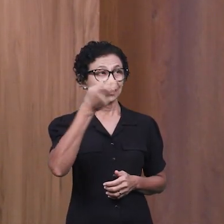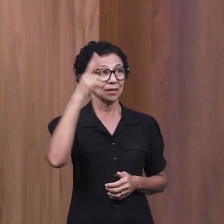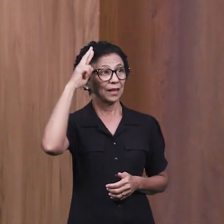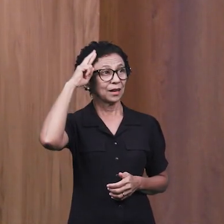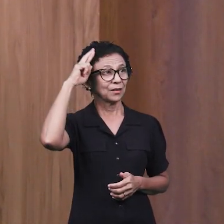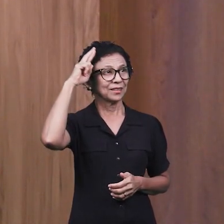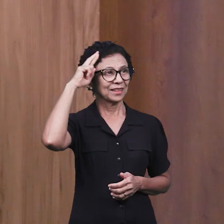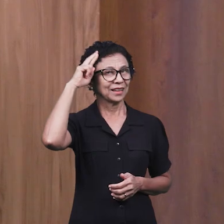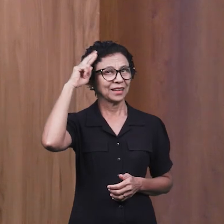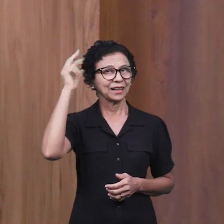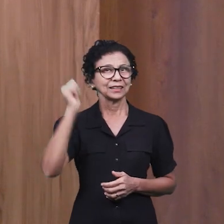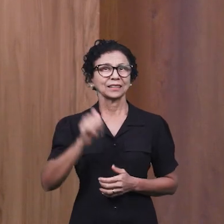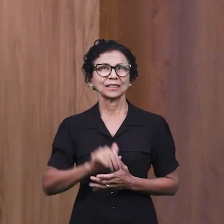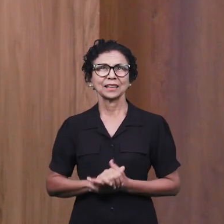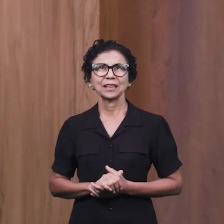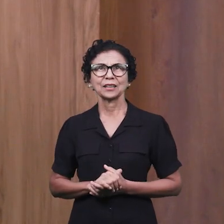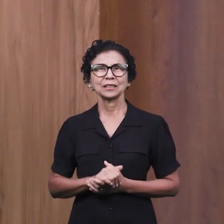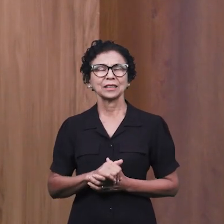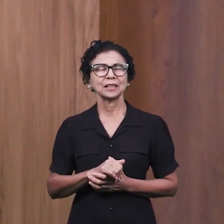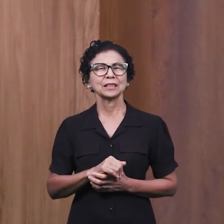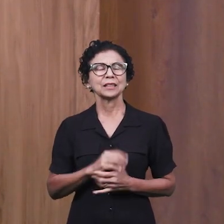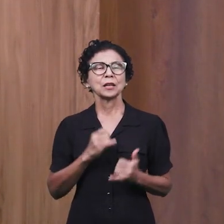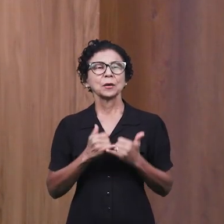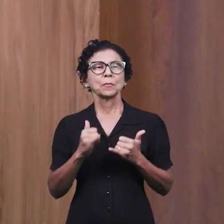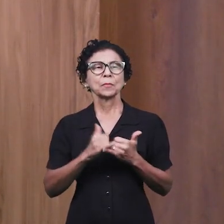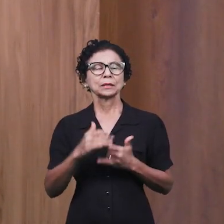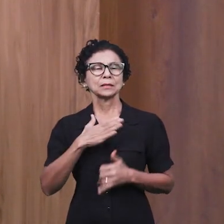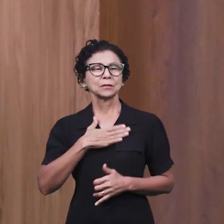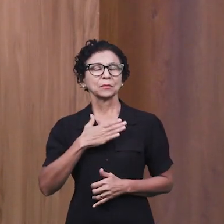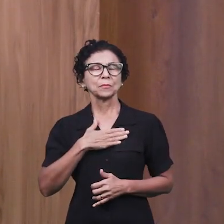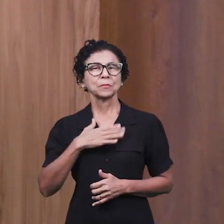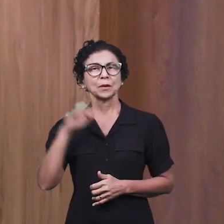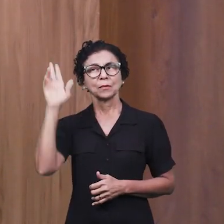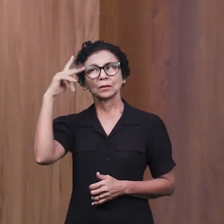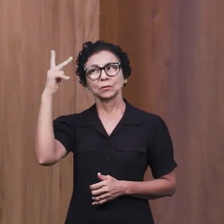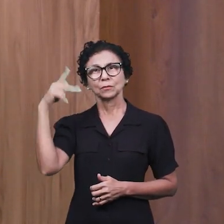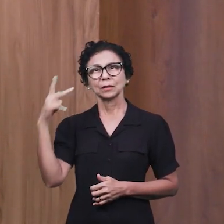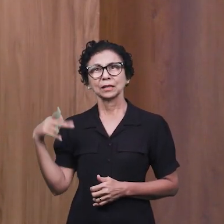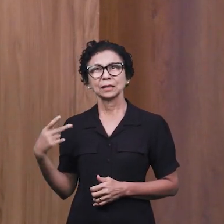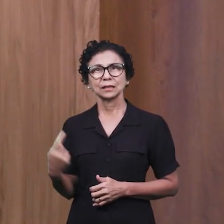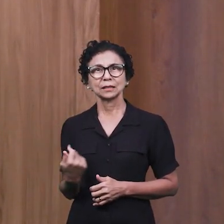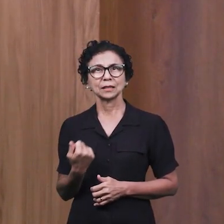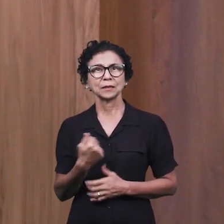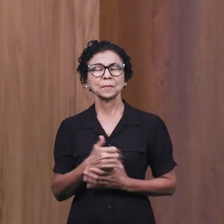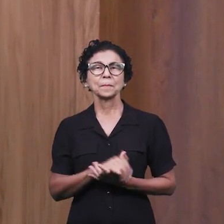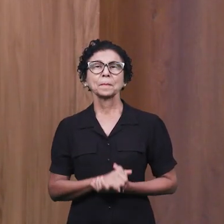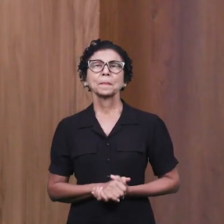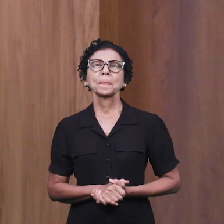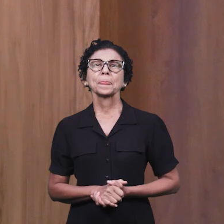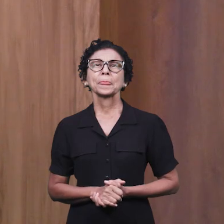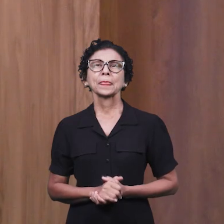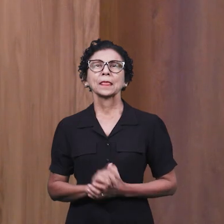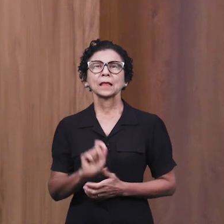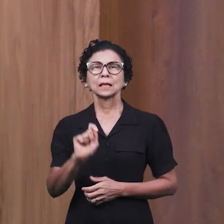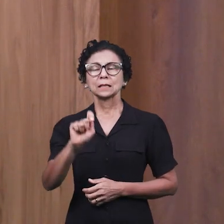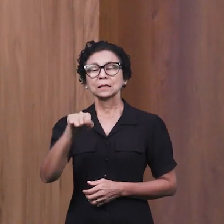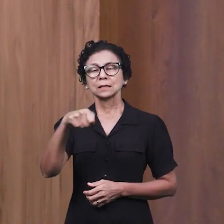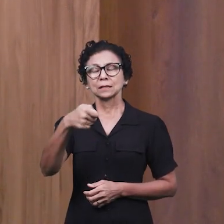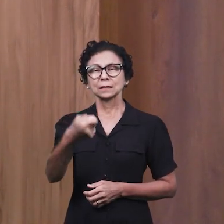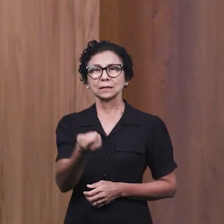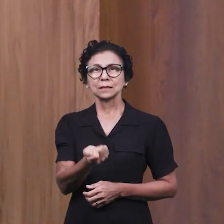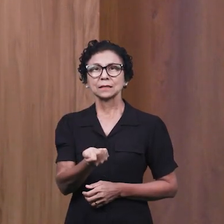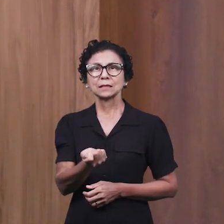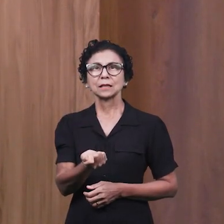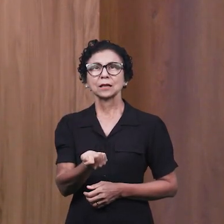sinal, Raquel, bem parecido com o meu, né, o H, só que a configuração da mão em R, sinal, esse é o sinal